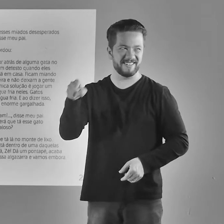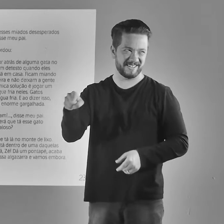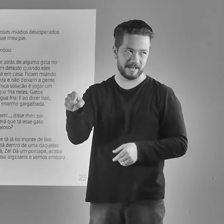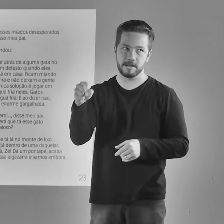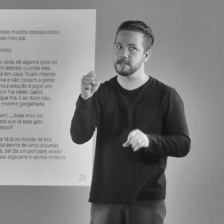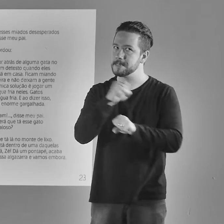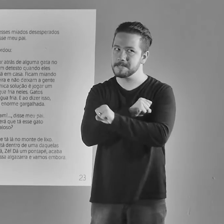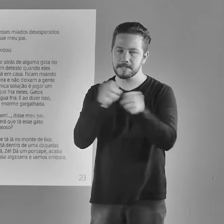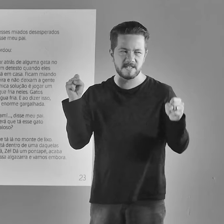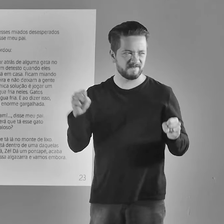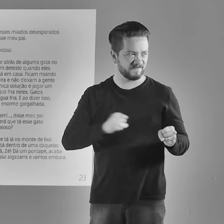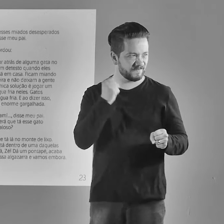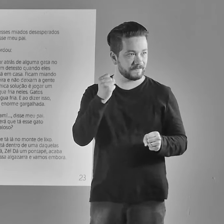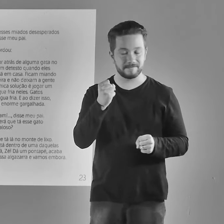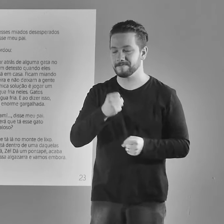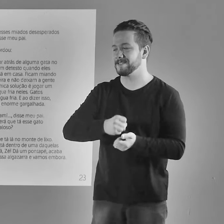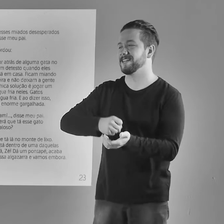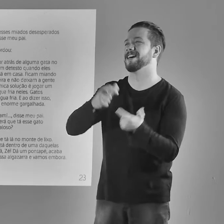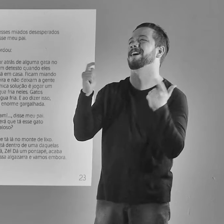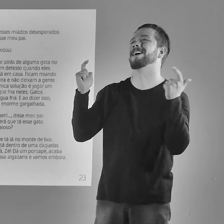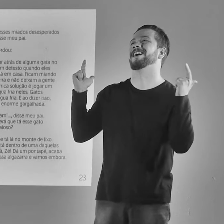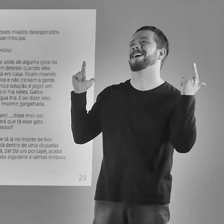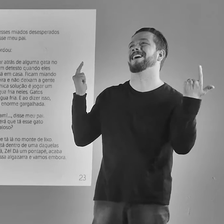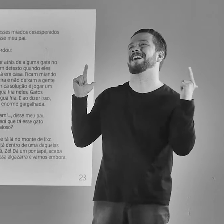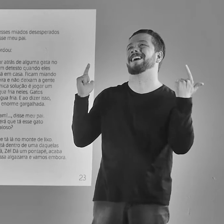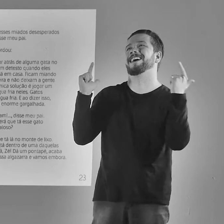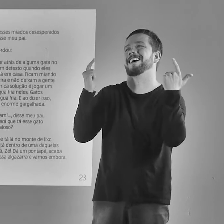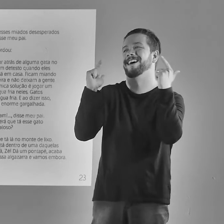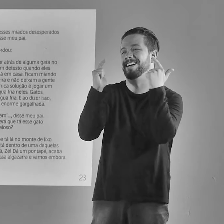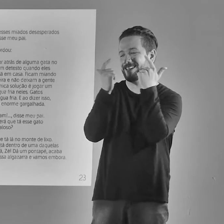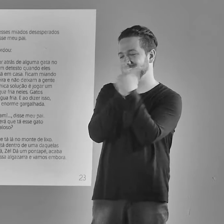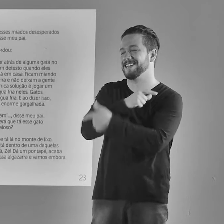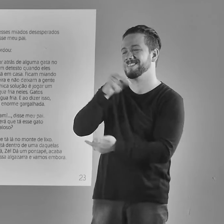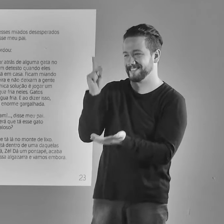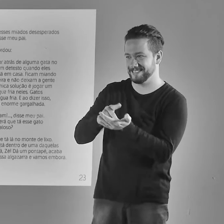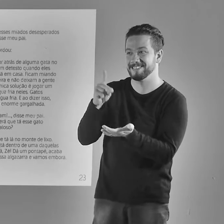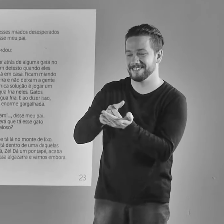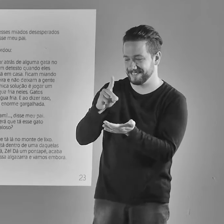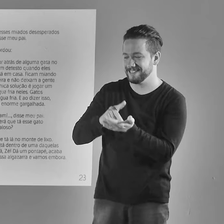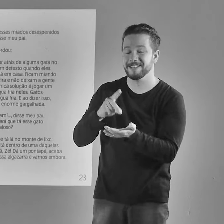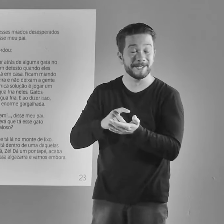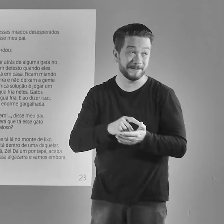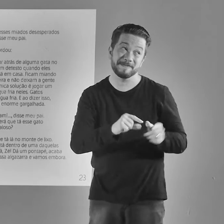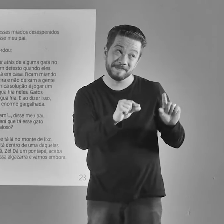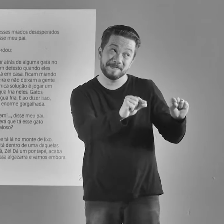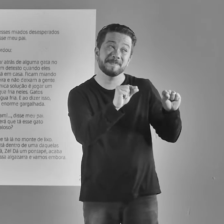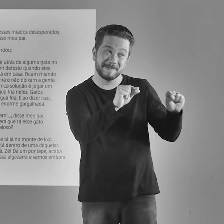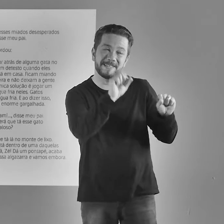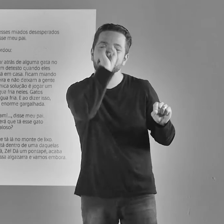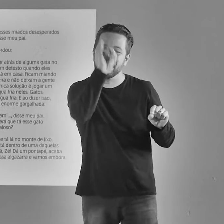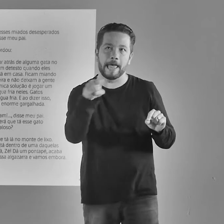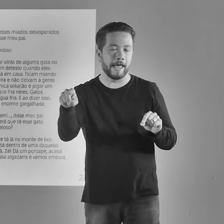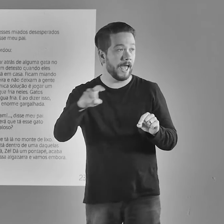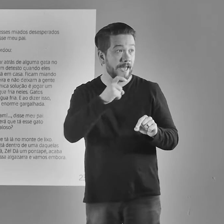fria. E ao dizer isso, soltou uma enorme gargalhada. E se